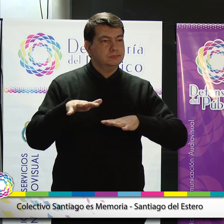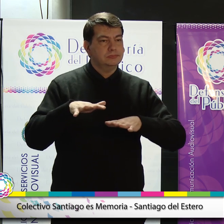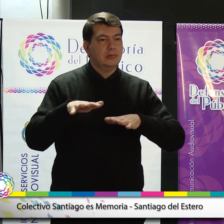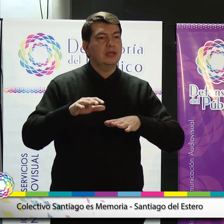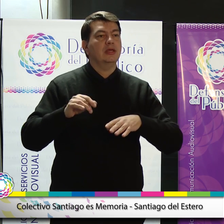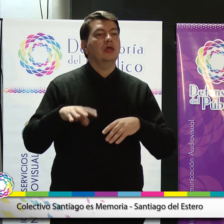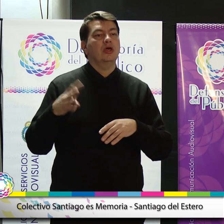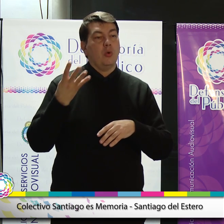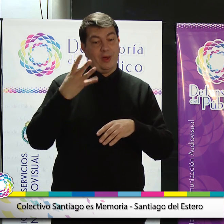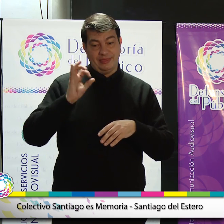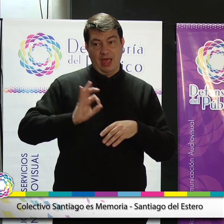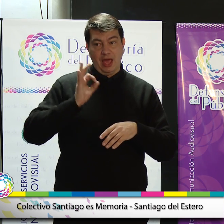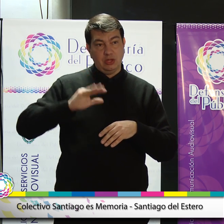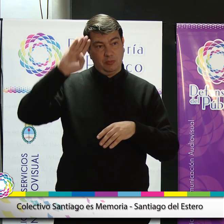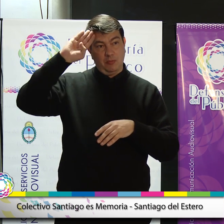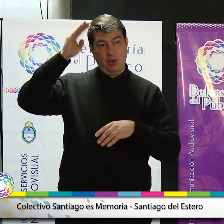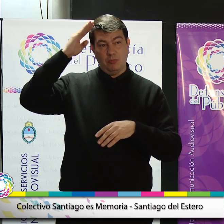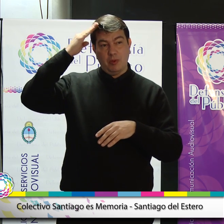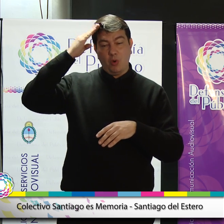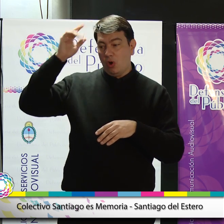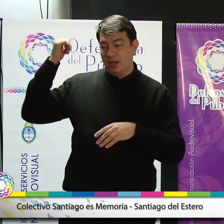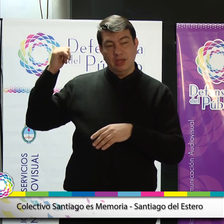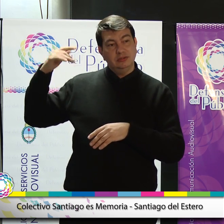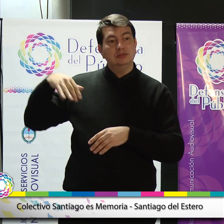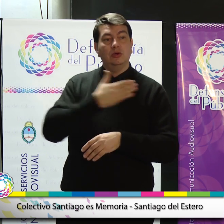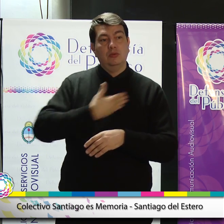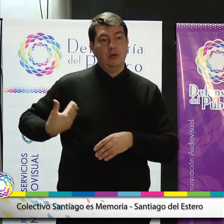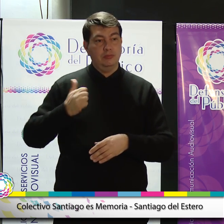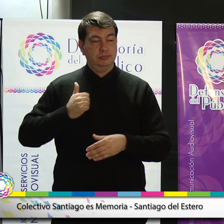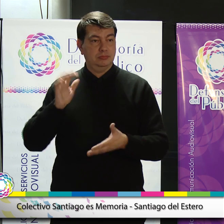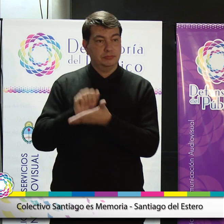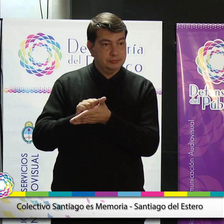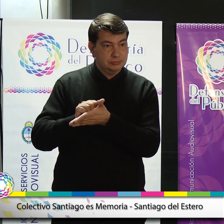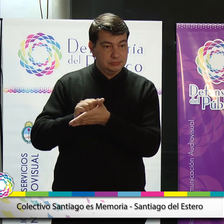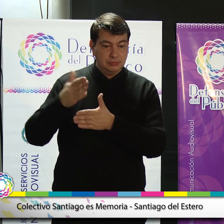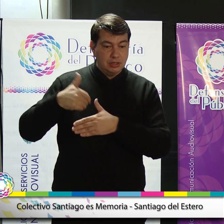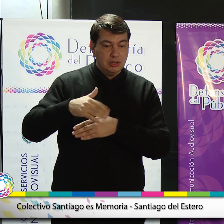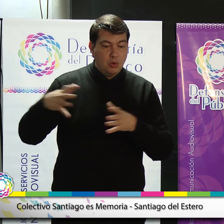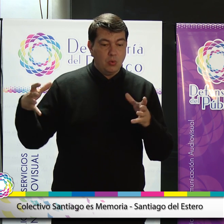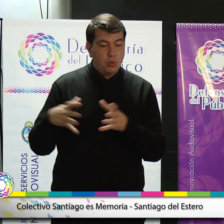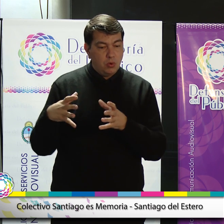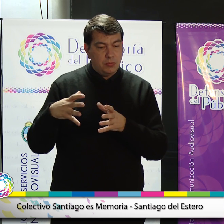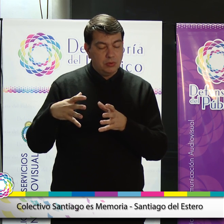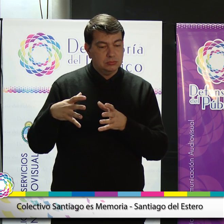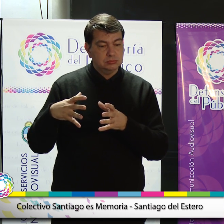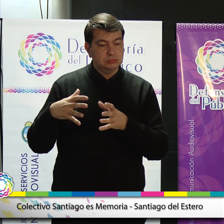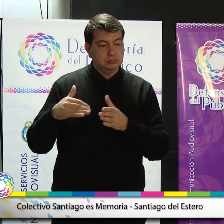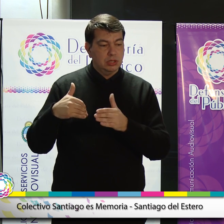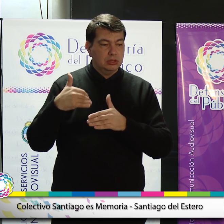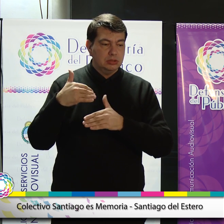acto de los 40 años este se ha se ha organizado como un colectivo que ha continuado no es cierto